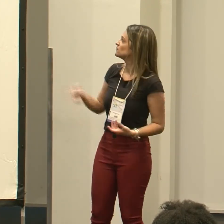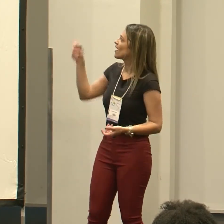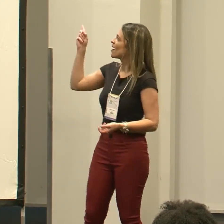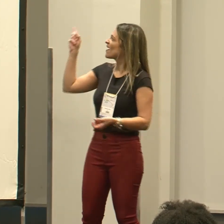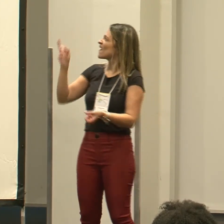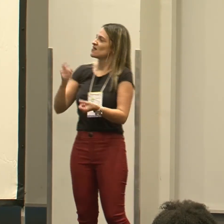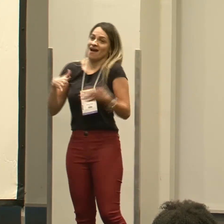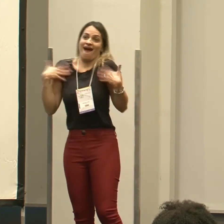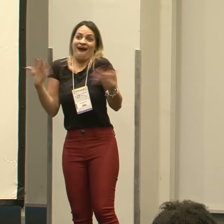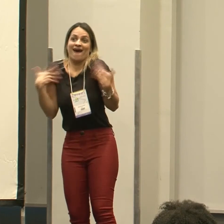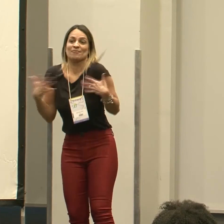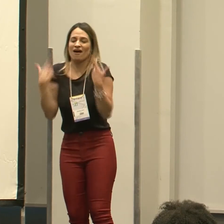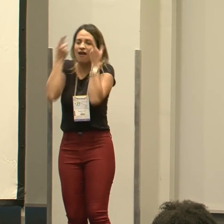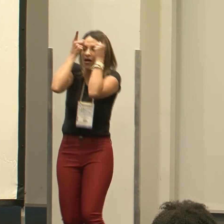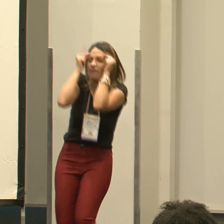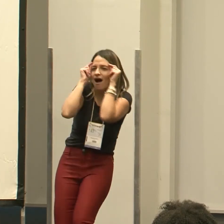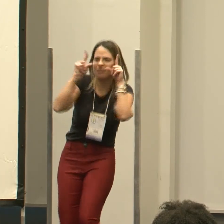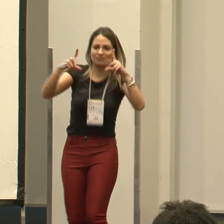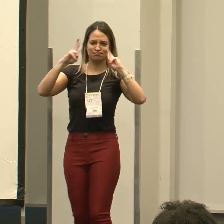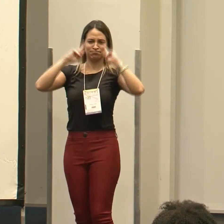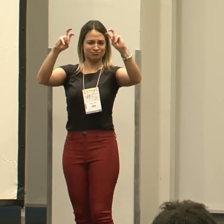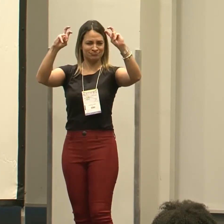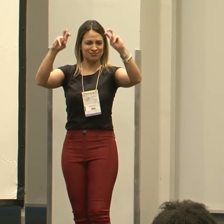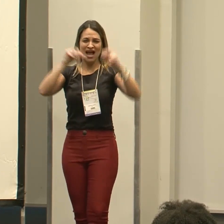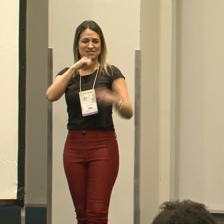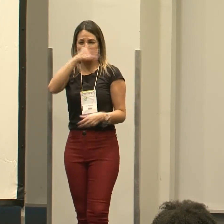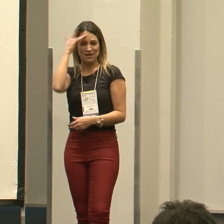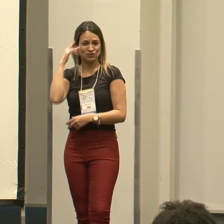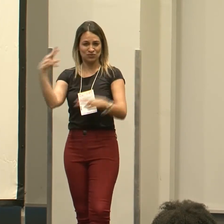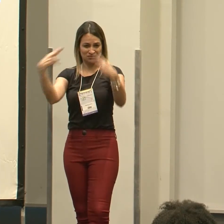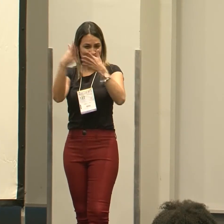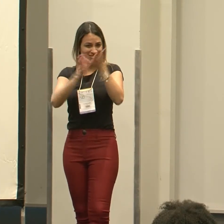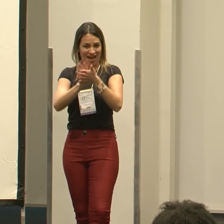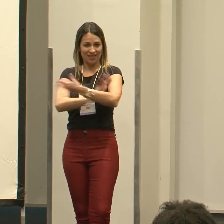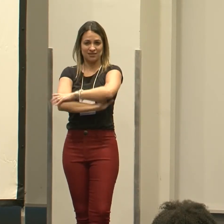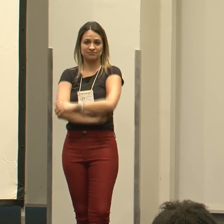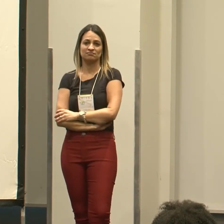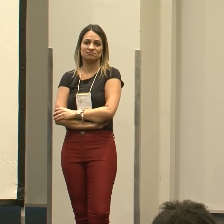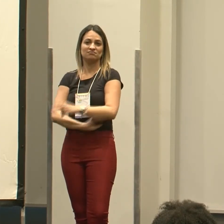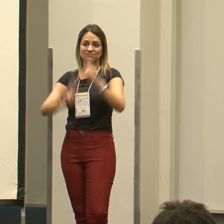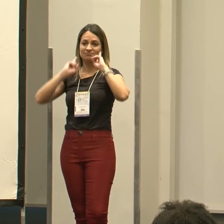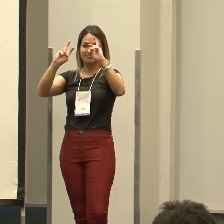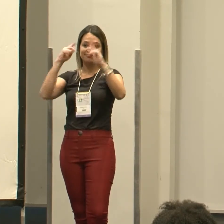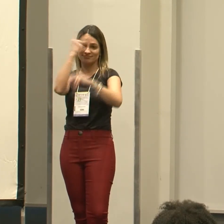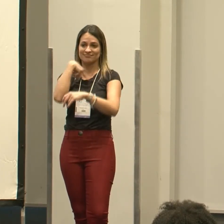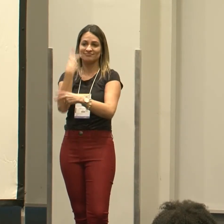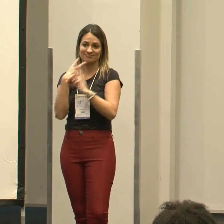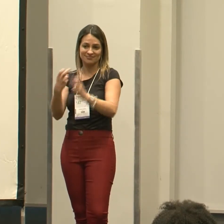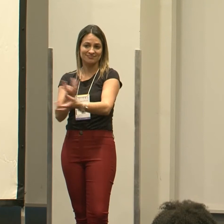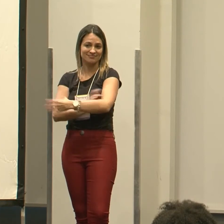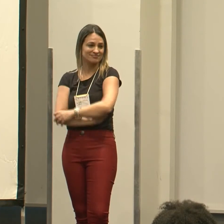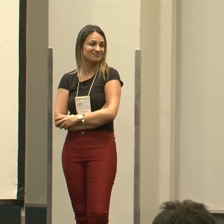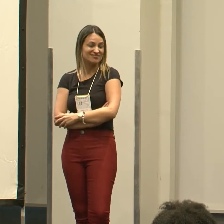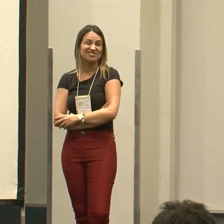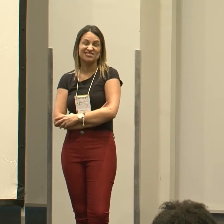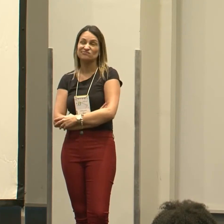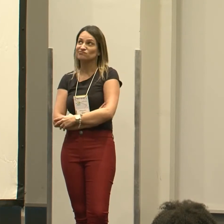Desconfiado, cansado, animado. Tudo isso é possível perceber sem sinal, só através das